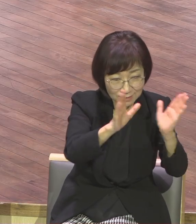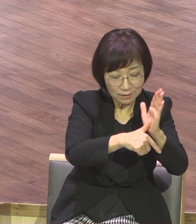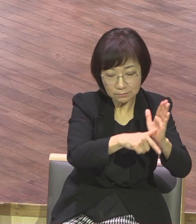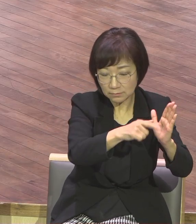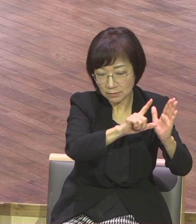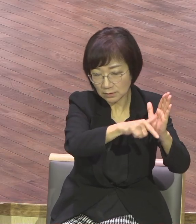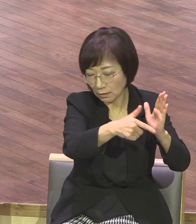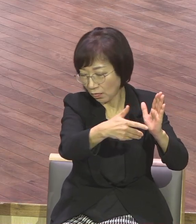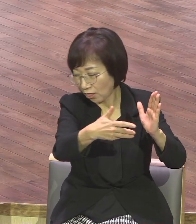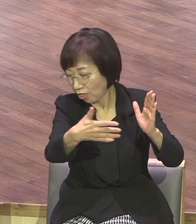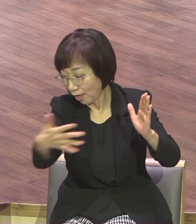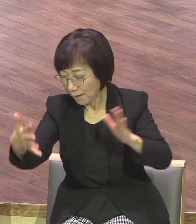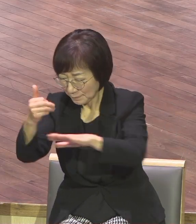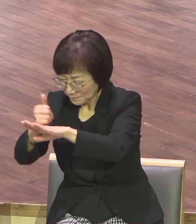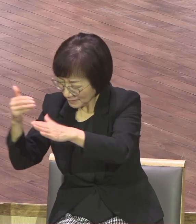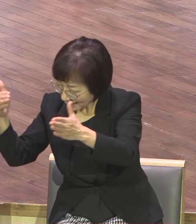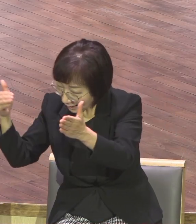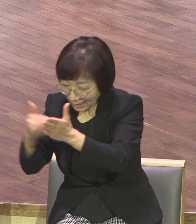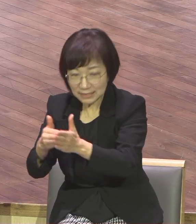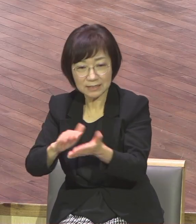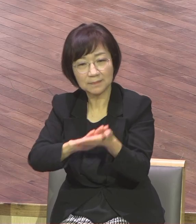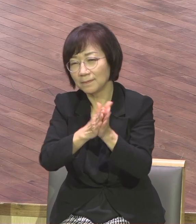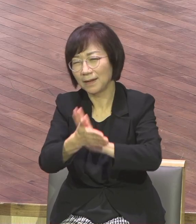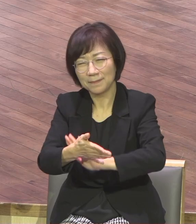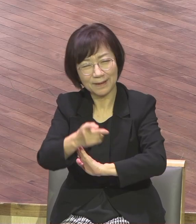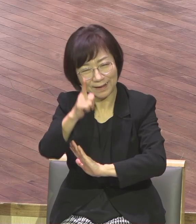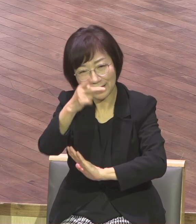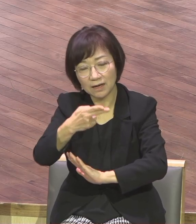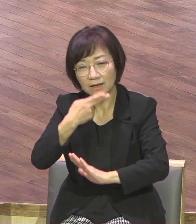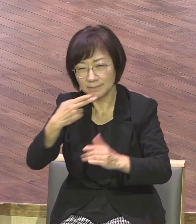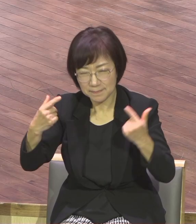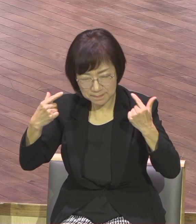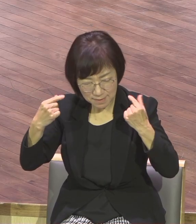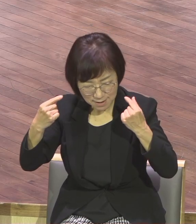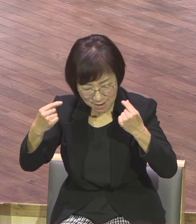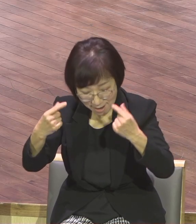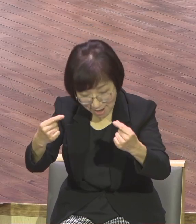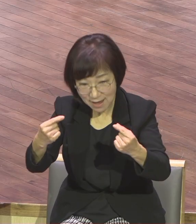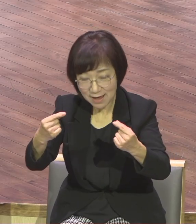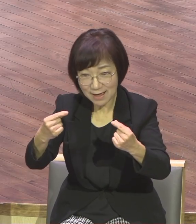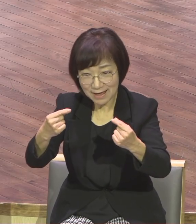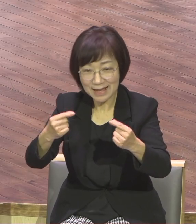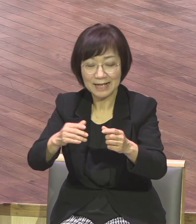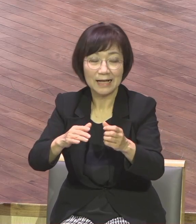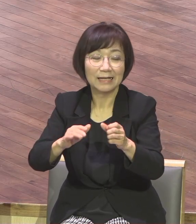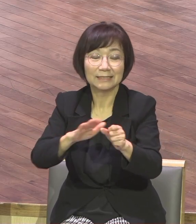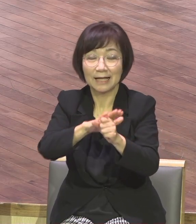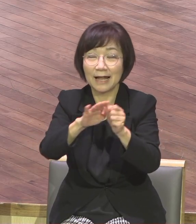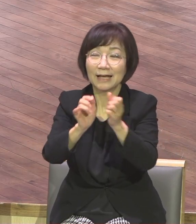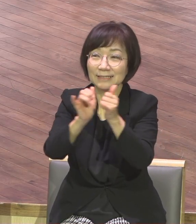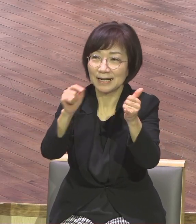진실되게 감당하는 자에게 뭐요? 하나님의 풍성한 은혜가 임한다.